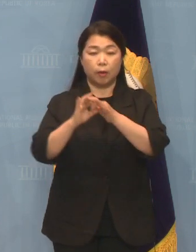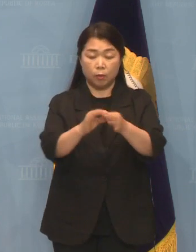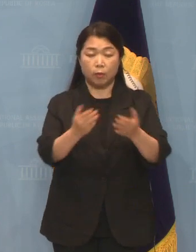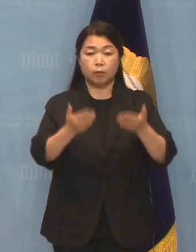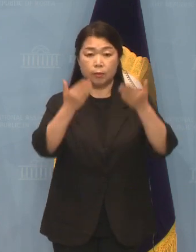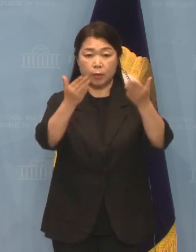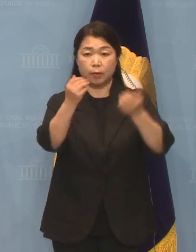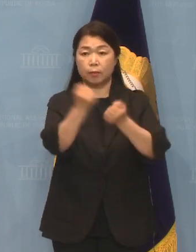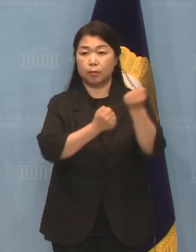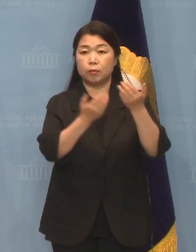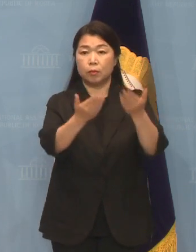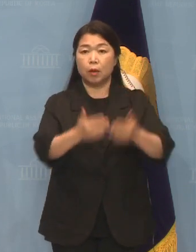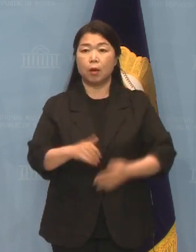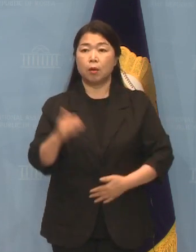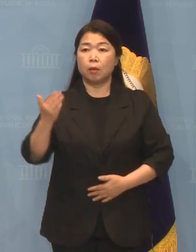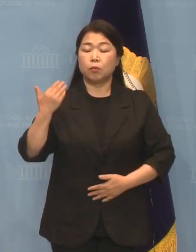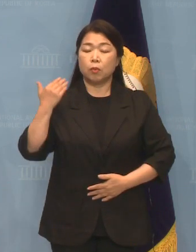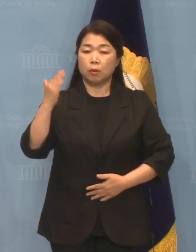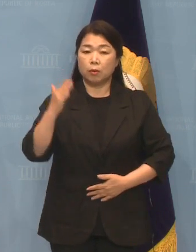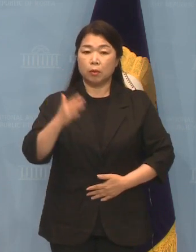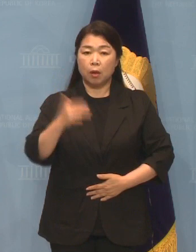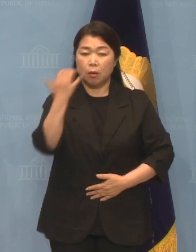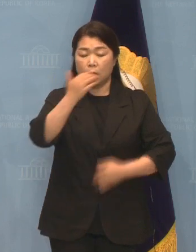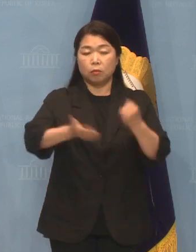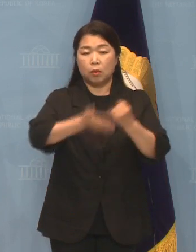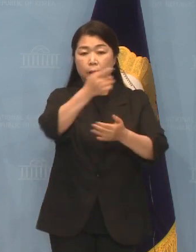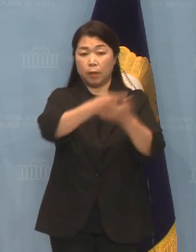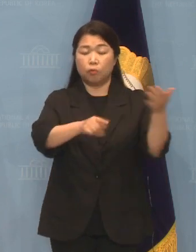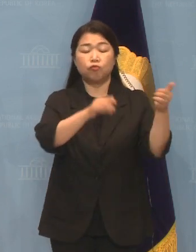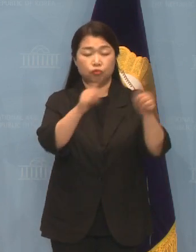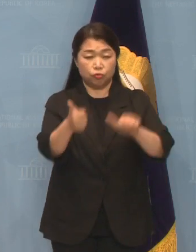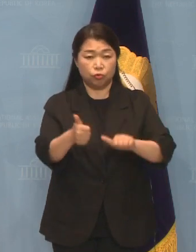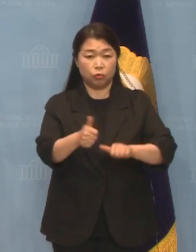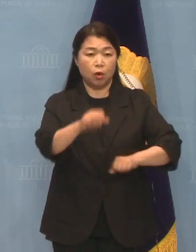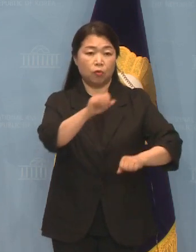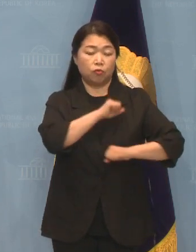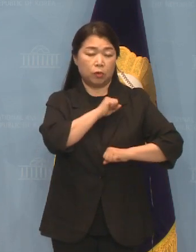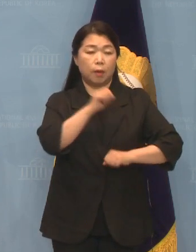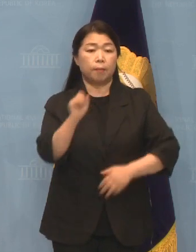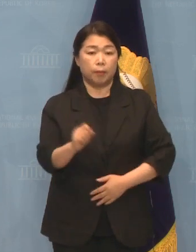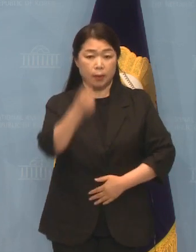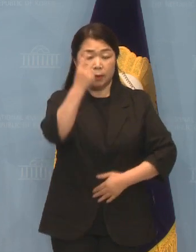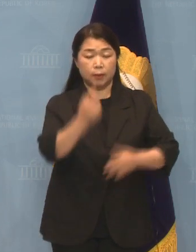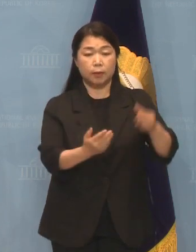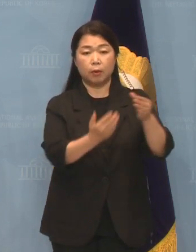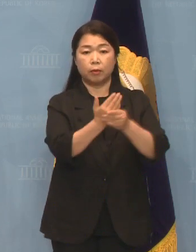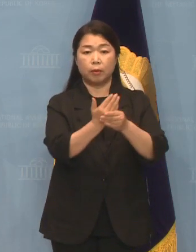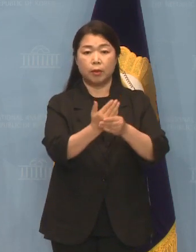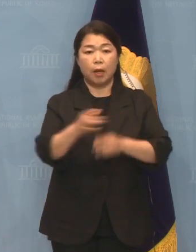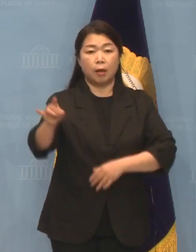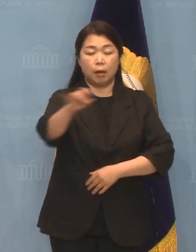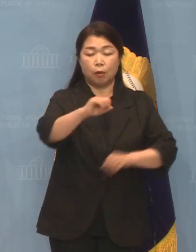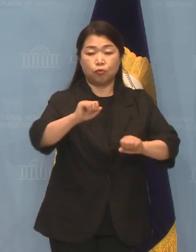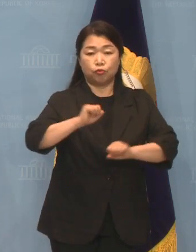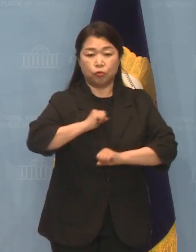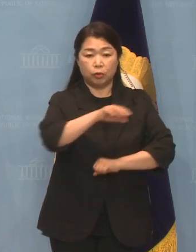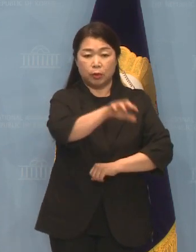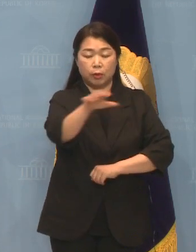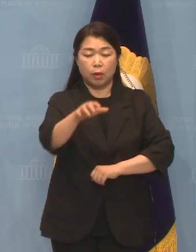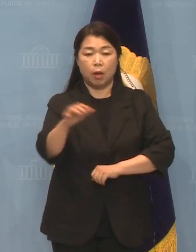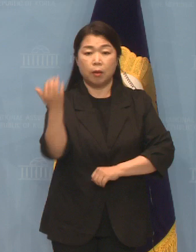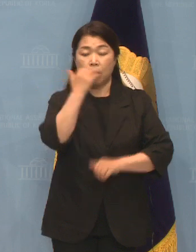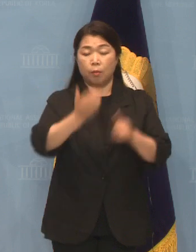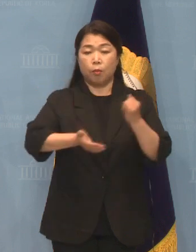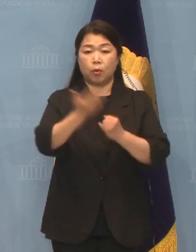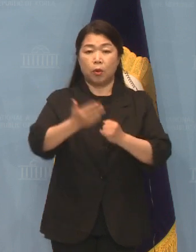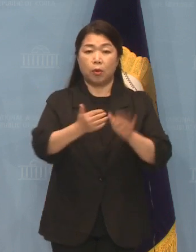진행합니다. 그리고 최근 성추행 피해로 사망한 군인 사건으로 촉발된 각군 성폭력 예방